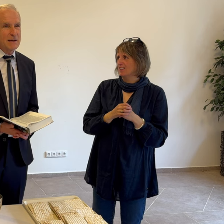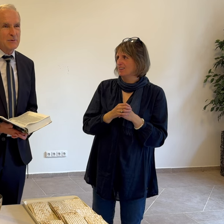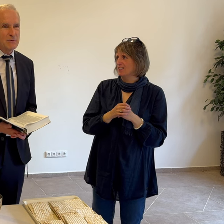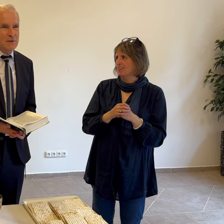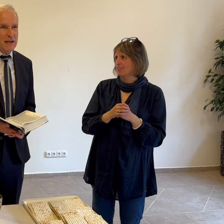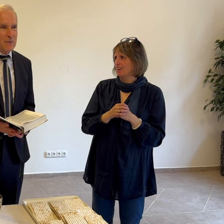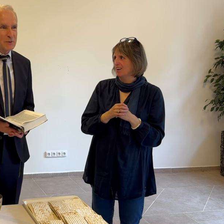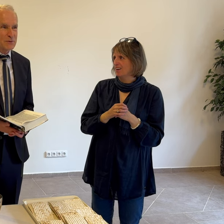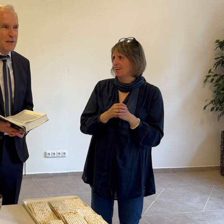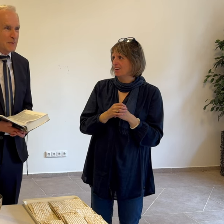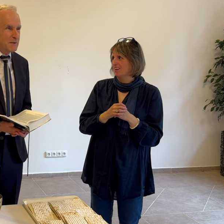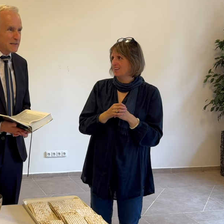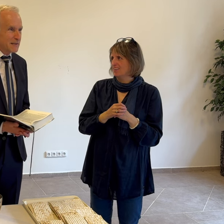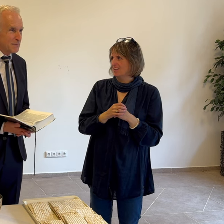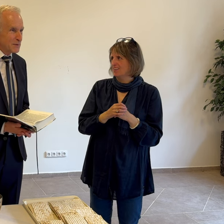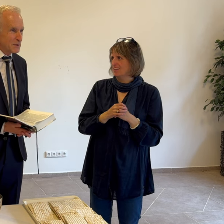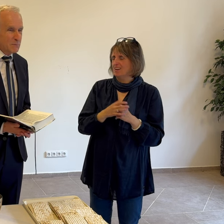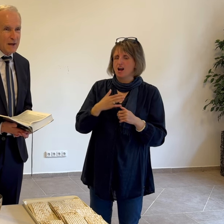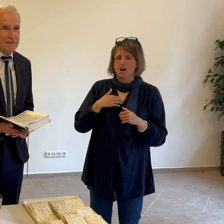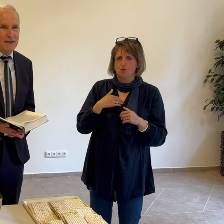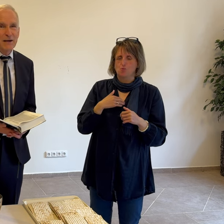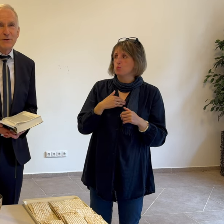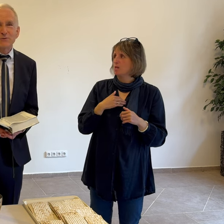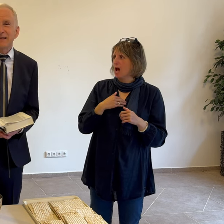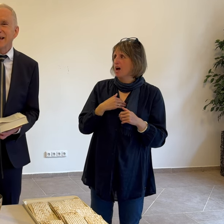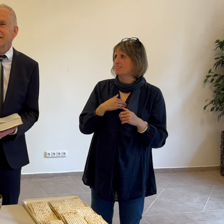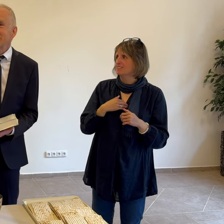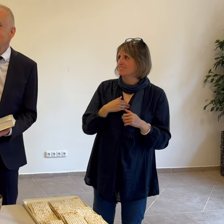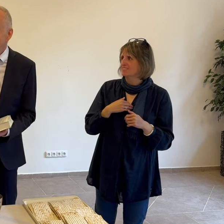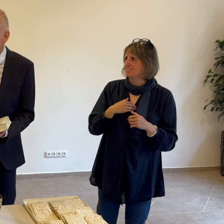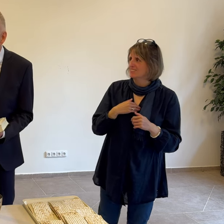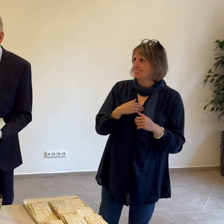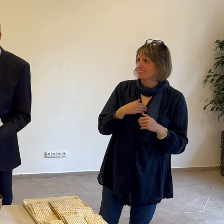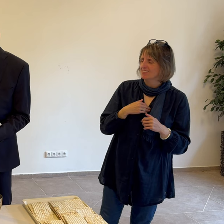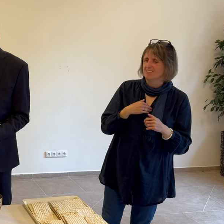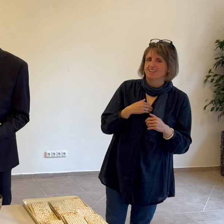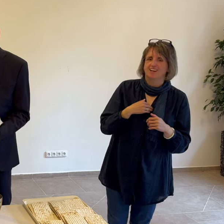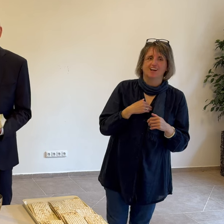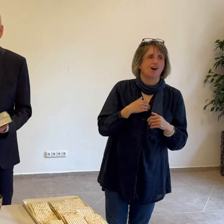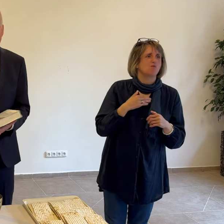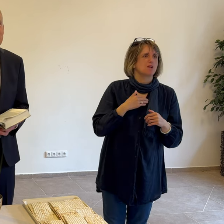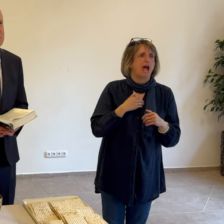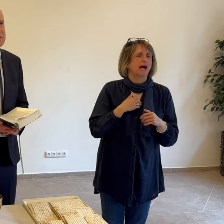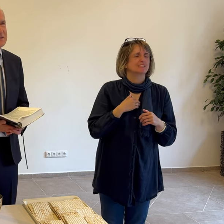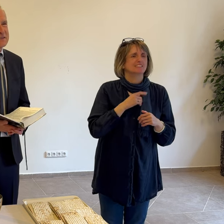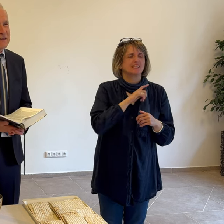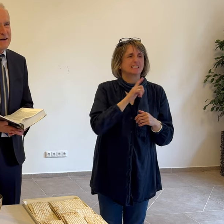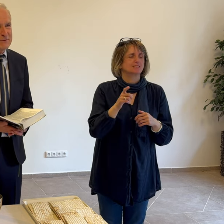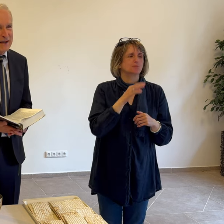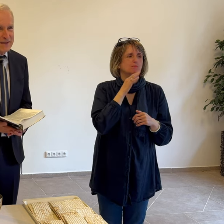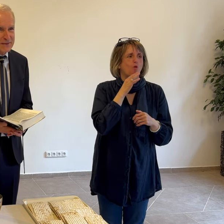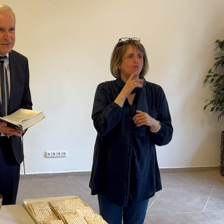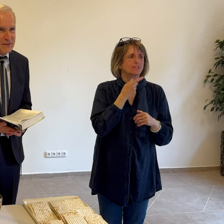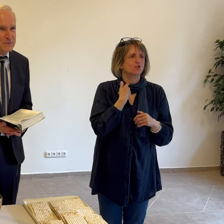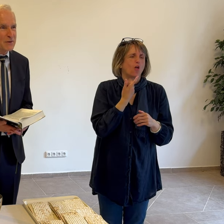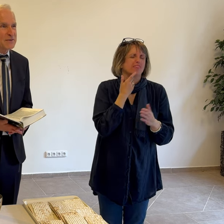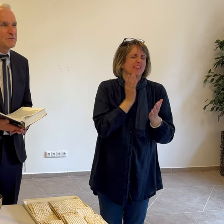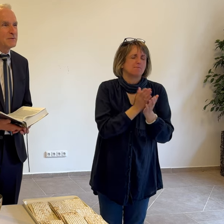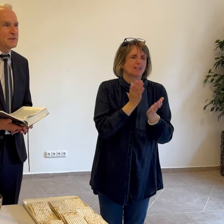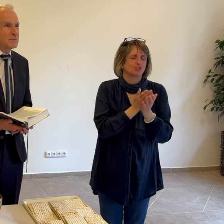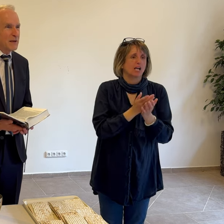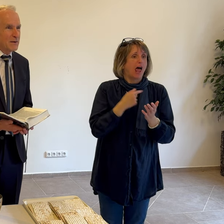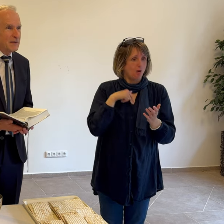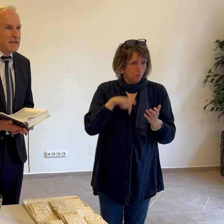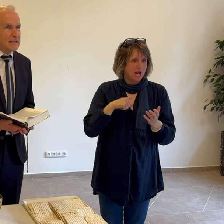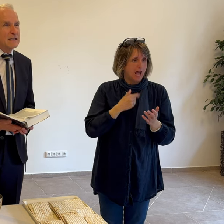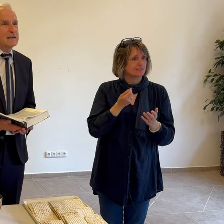jídla se nemluví to je naprosto nebiblické protože právě u jídla se mluví a večeře je společenská událost a u toho se